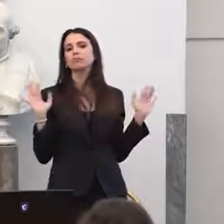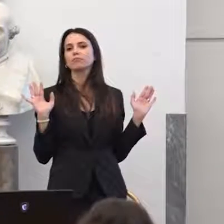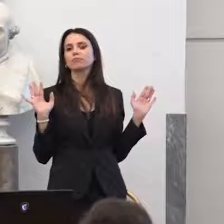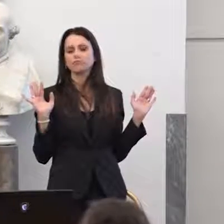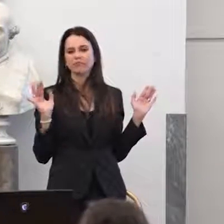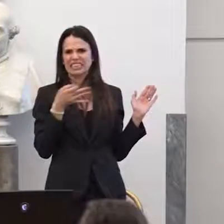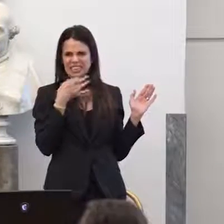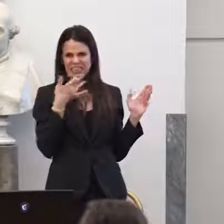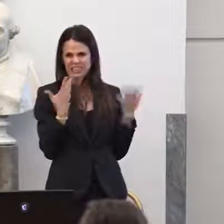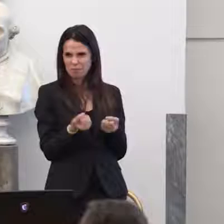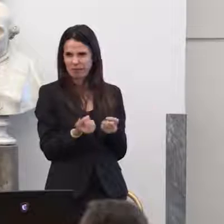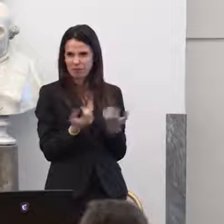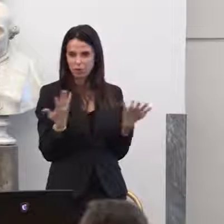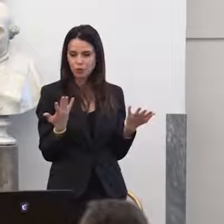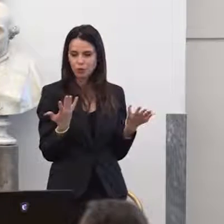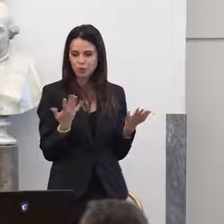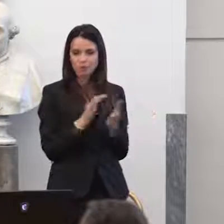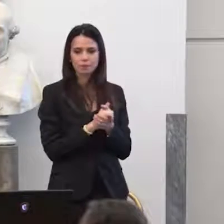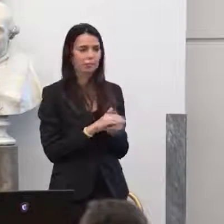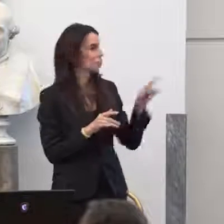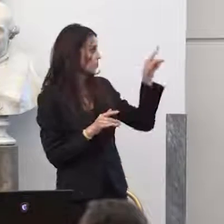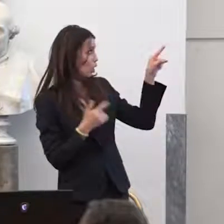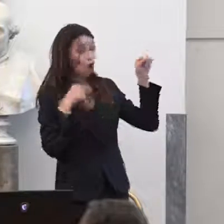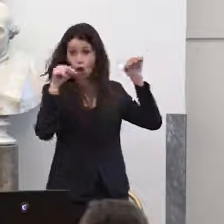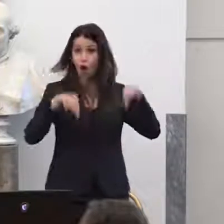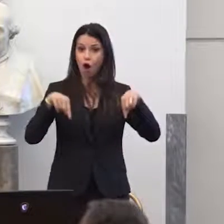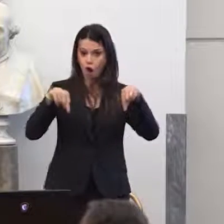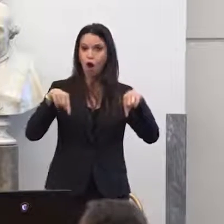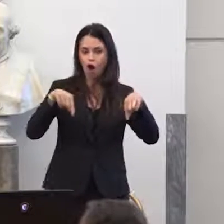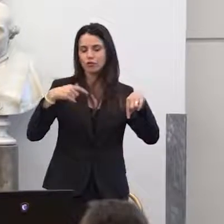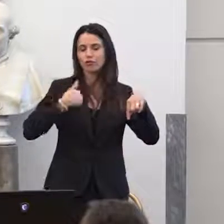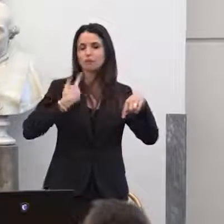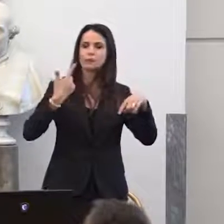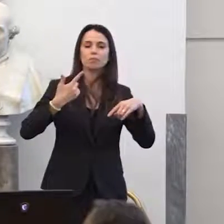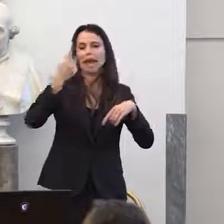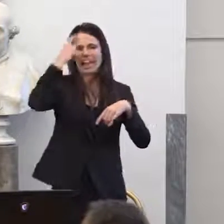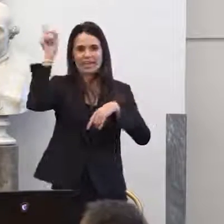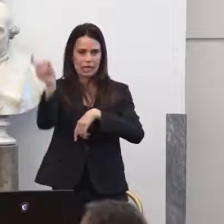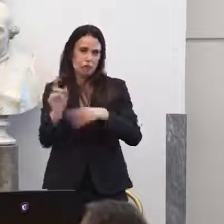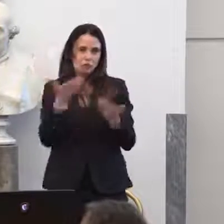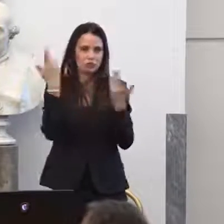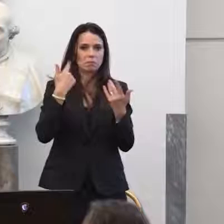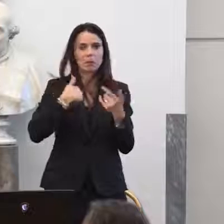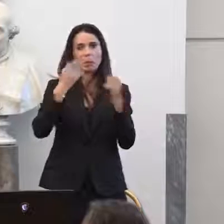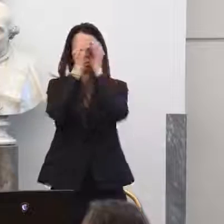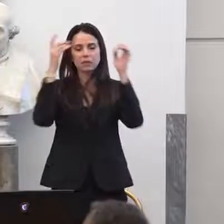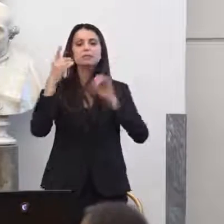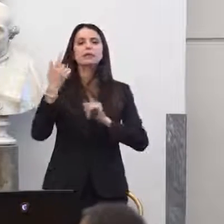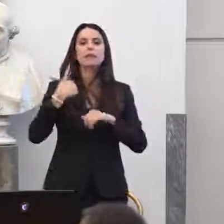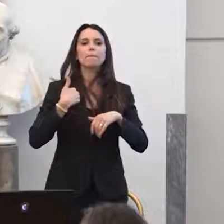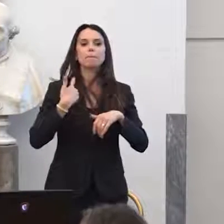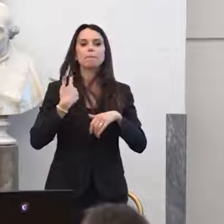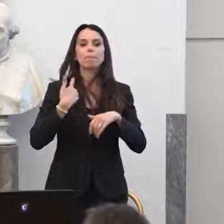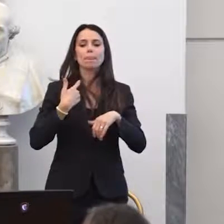Che vuol dire in termini pratici? Allora, questo è quello che oggi faccio a Santa Lucia per il paziente che ha avuto un ictus, la signora del midollo spinale, eccetera, eccetera. Se